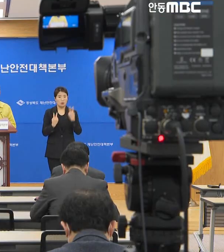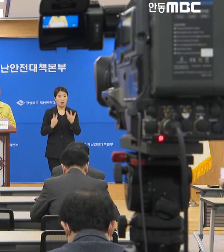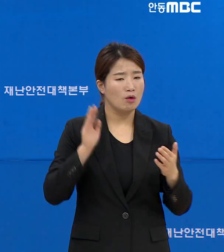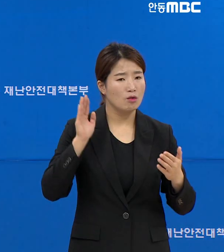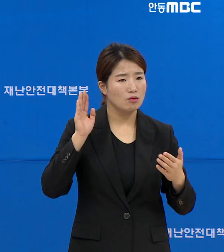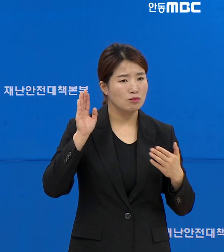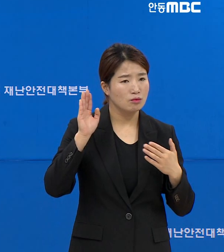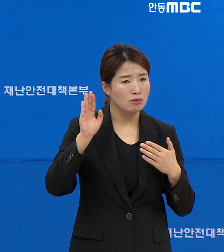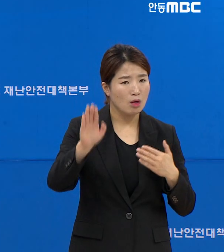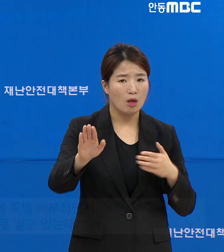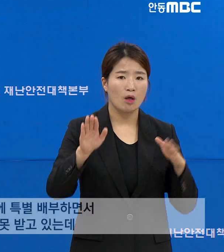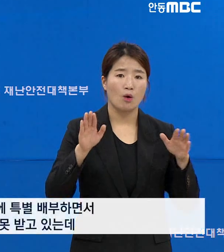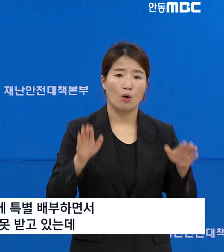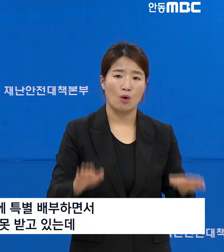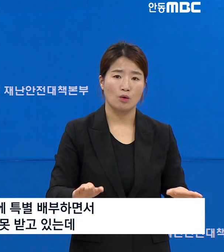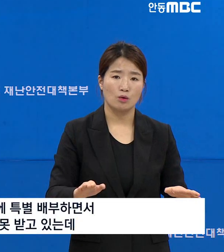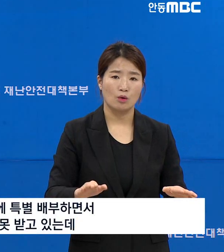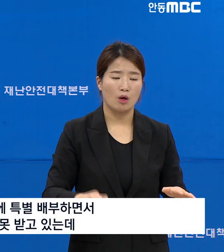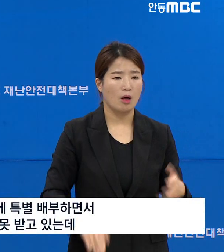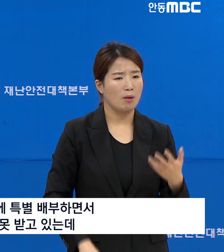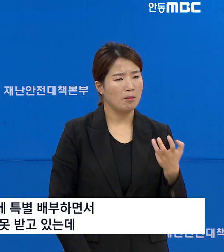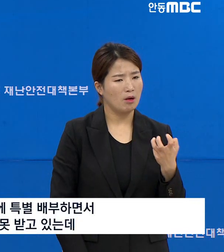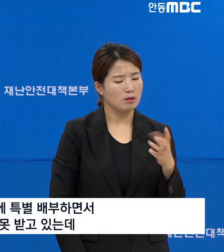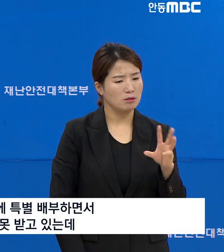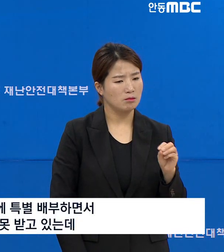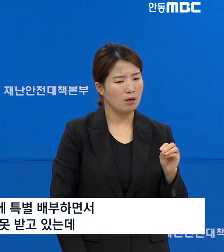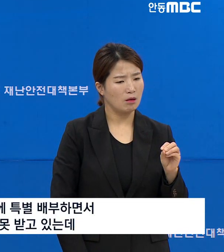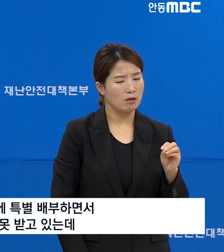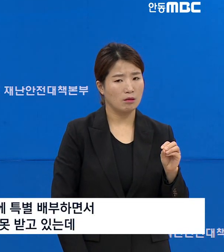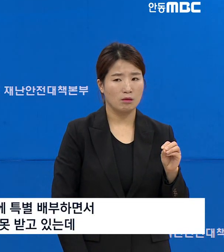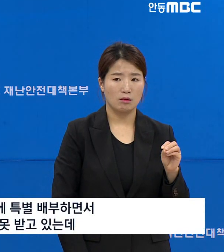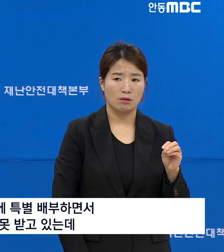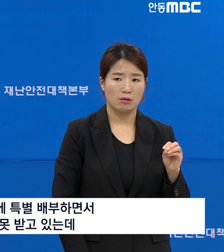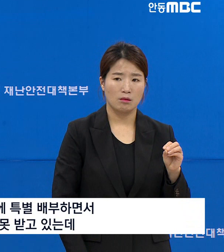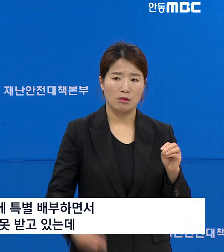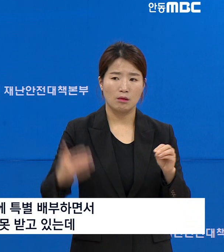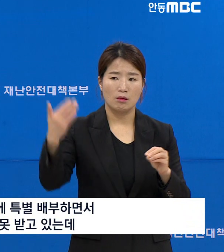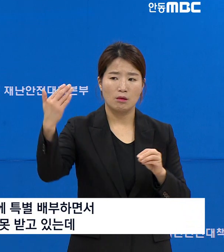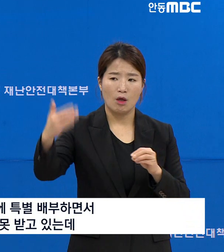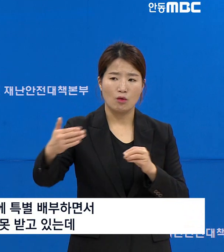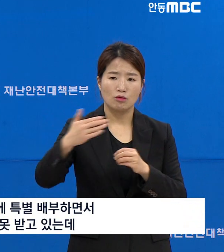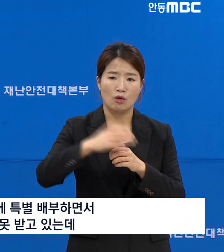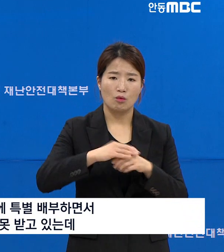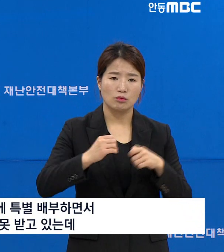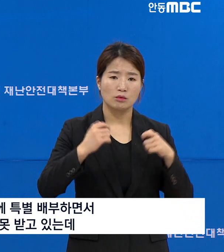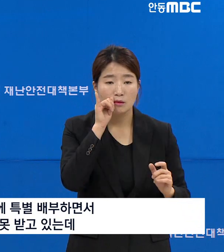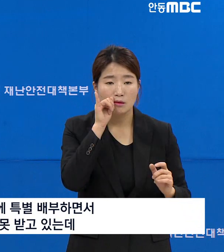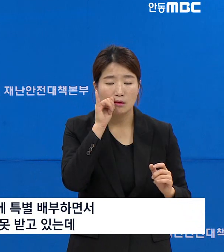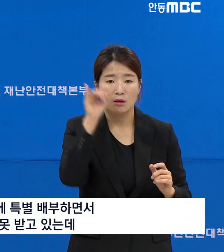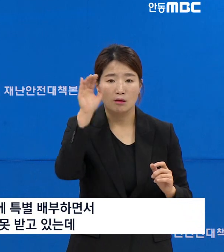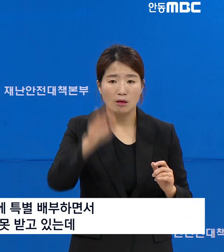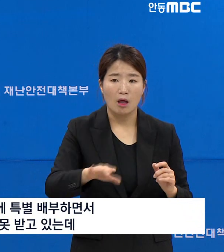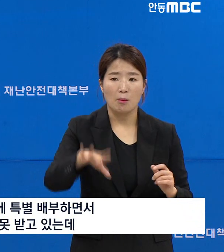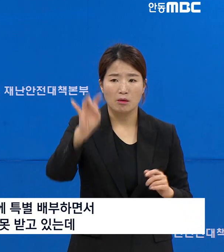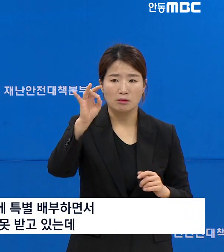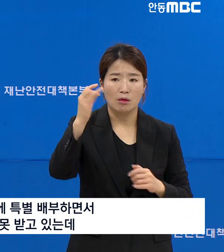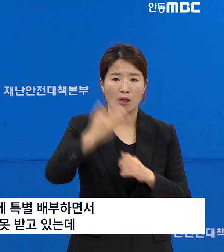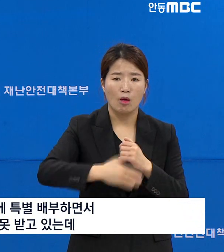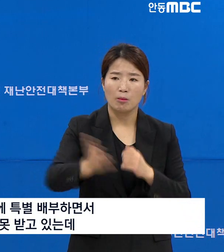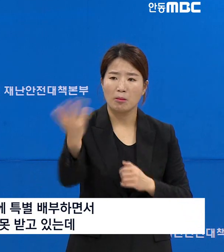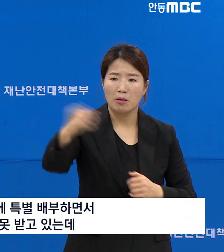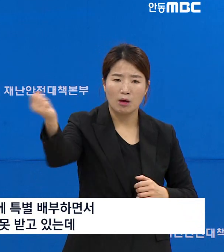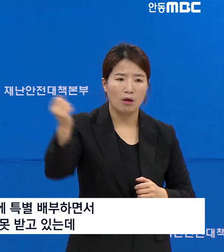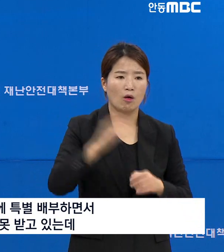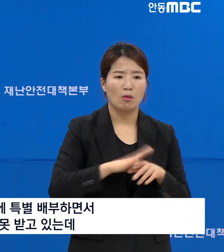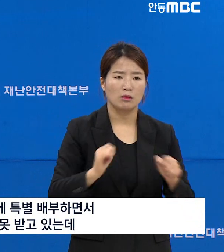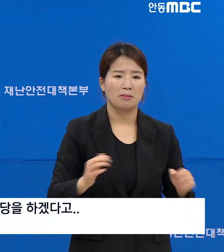요청했습니다. 오늘도 한 80만 장 이상을 대구 경북에 배부하면서 대구로만 대부분 가고 우리가